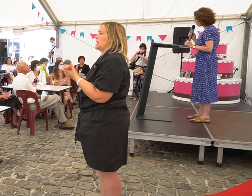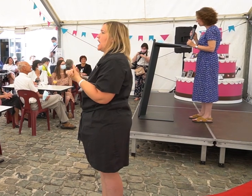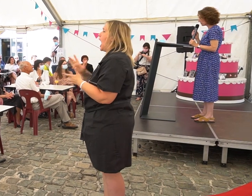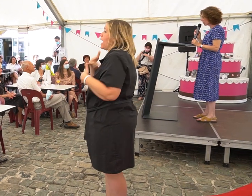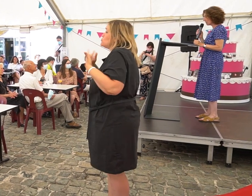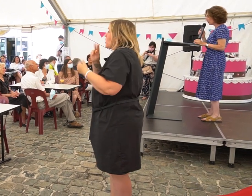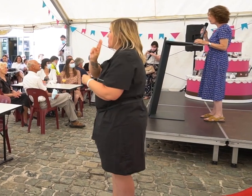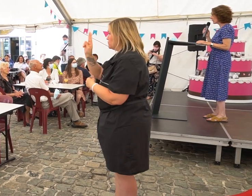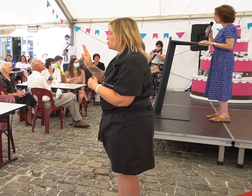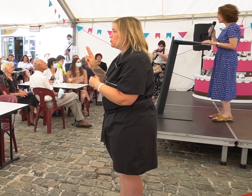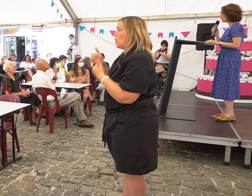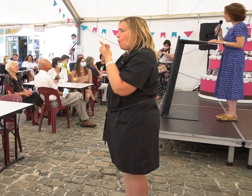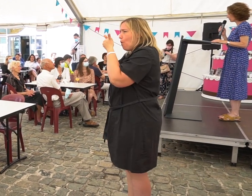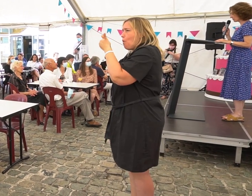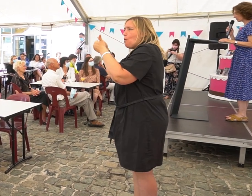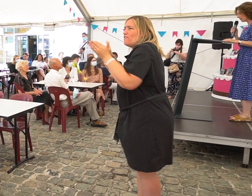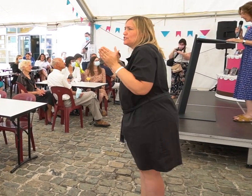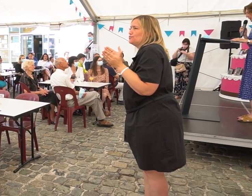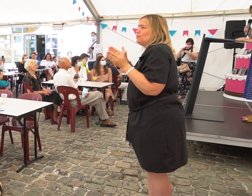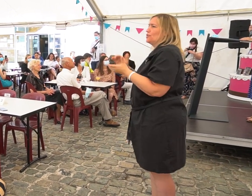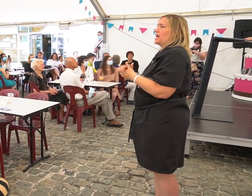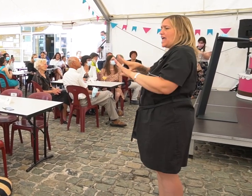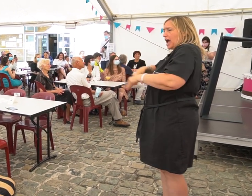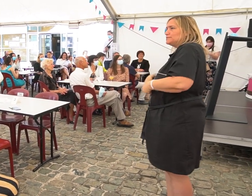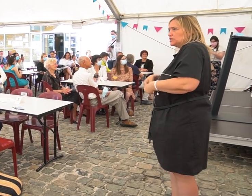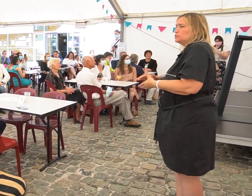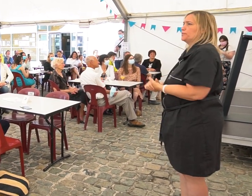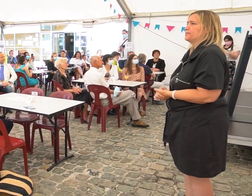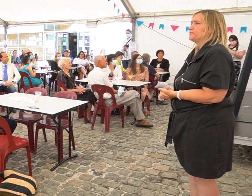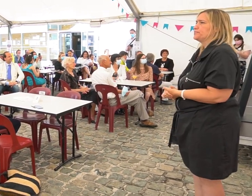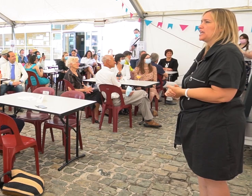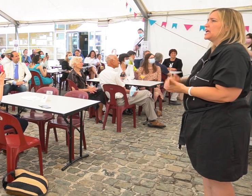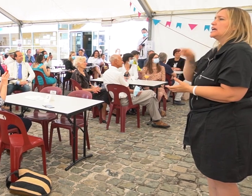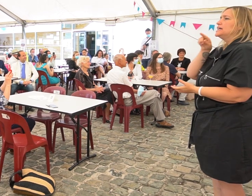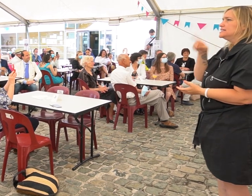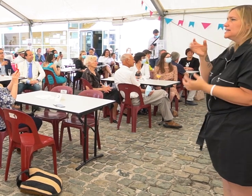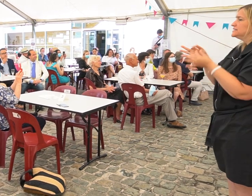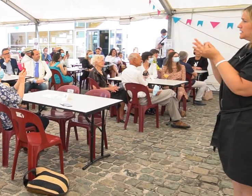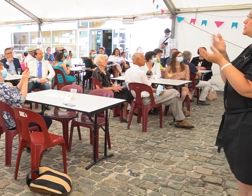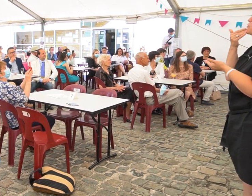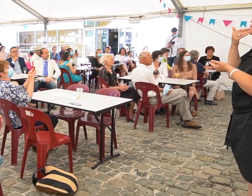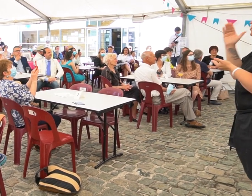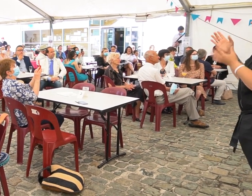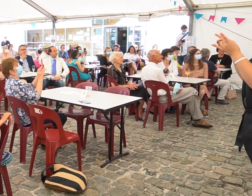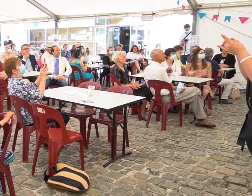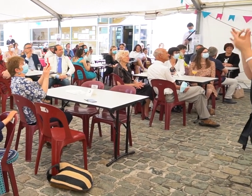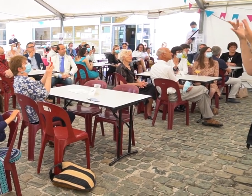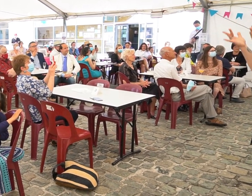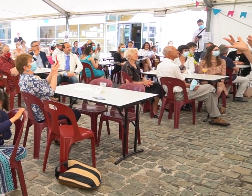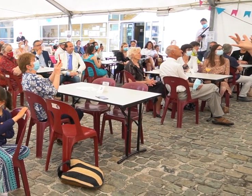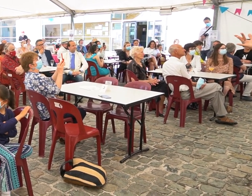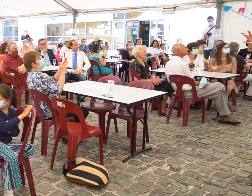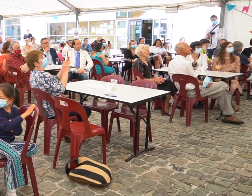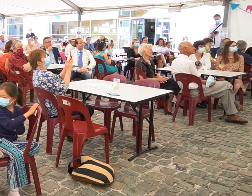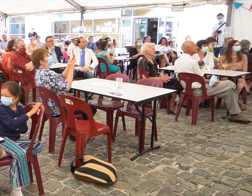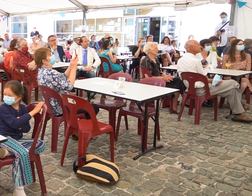de la nature, l'ouverture et la tolérance. C'est sans doute ce qui explique le mieux la magie de sa pérennité. On se